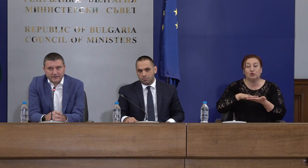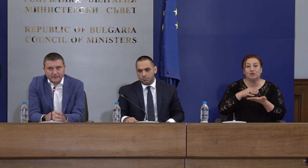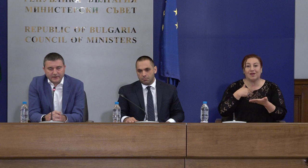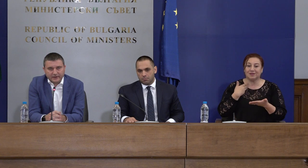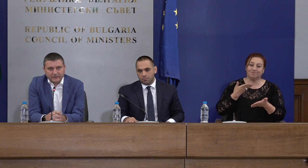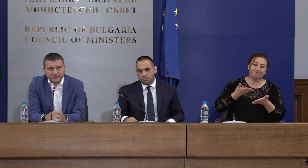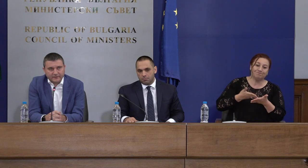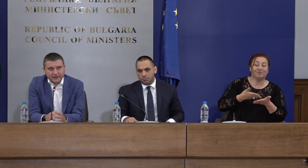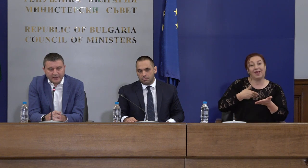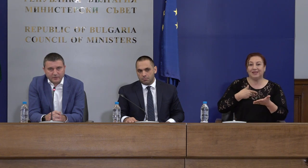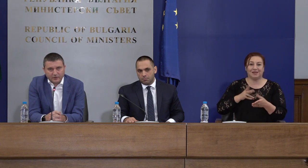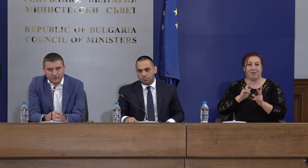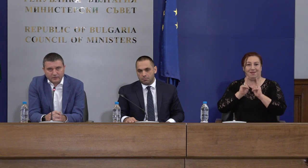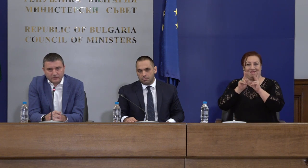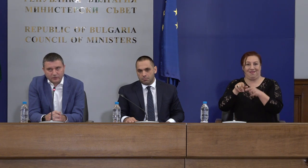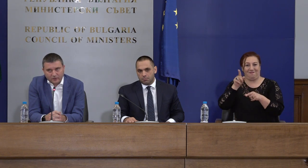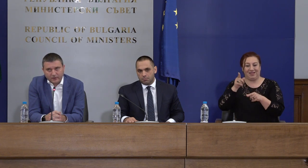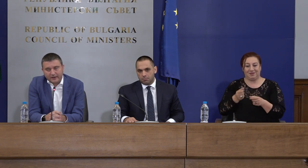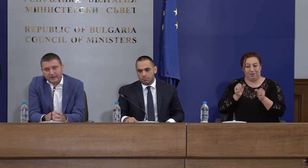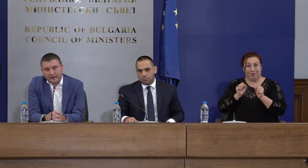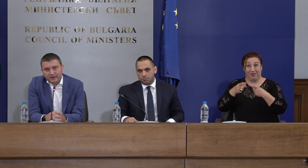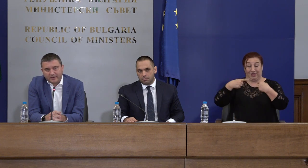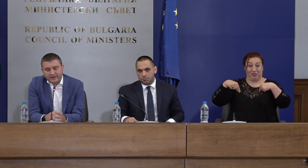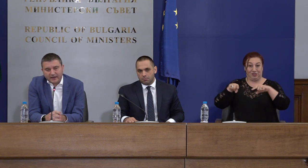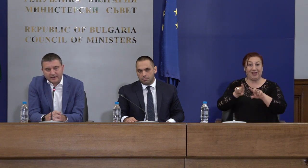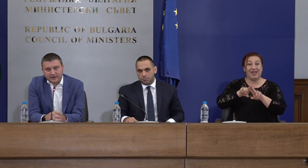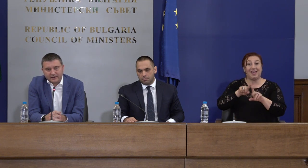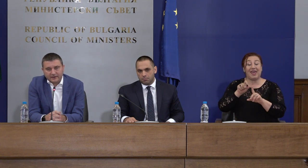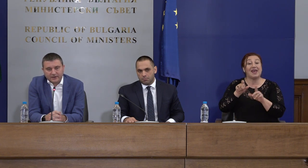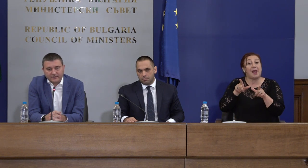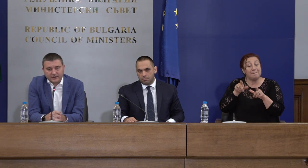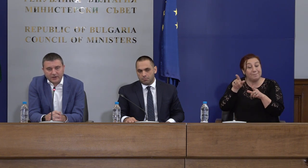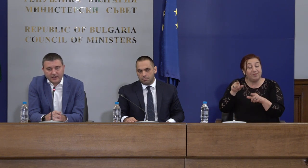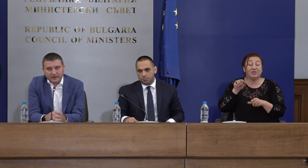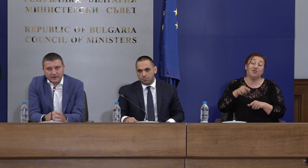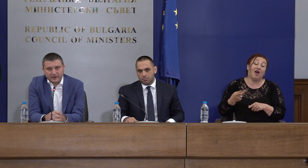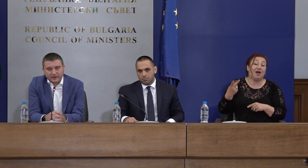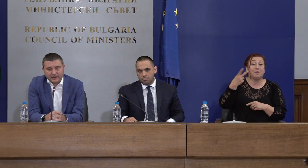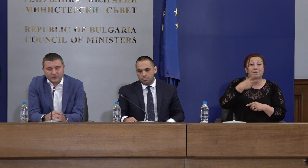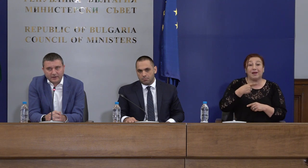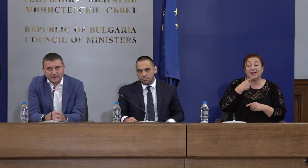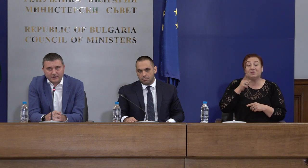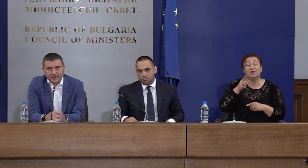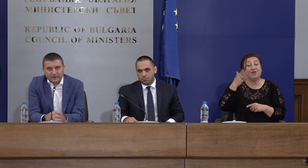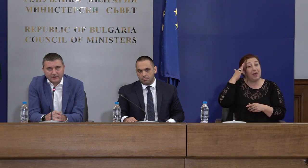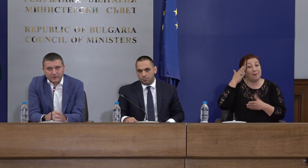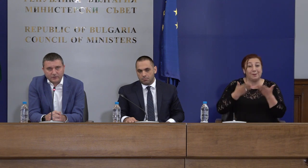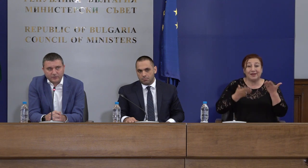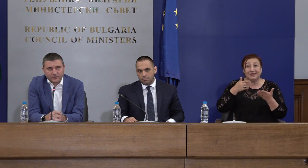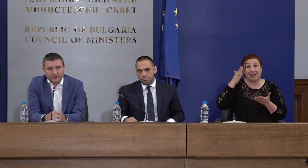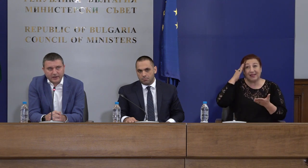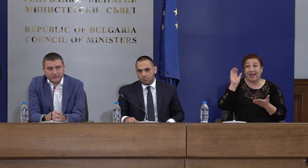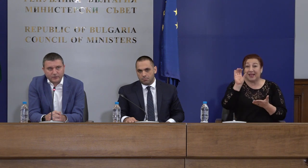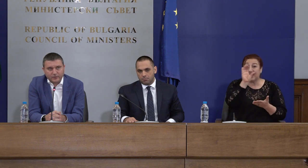за влизане в ERM, което отново е преценка на държавите членки на ERM. Това са държавите,